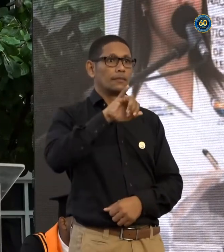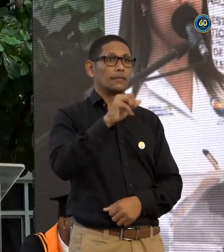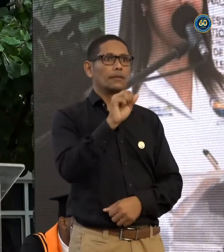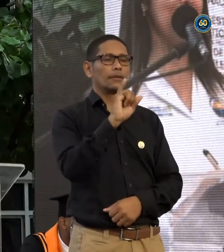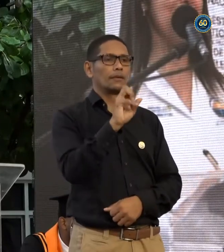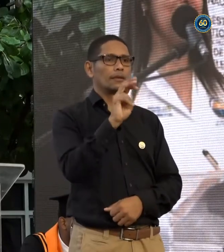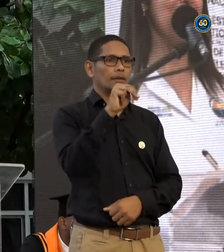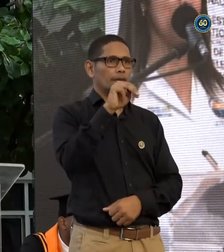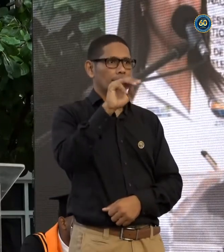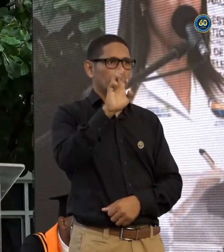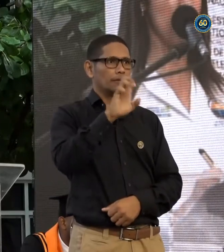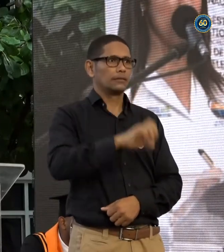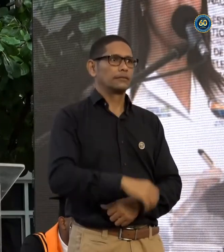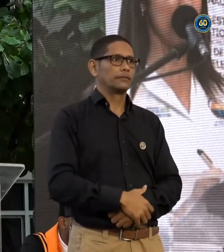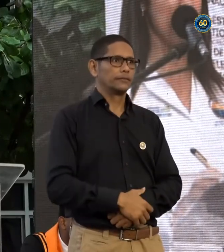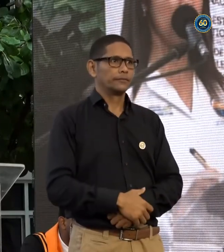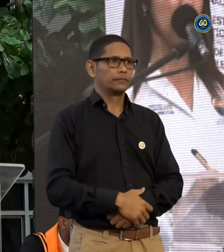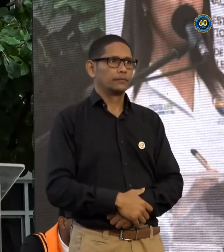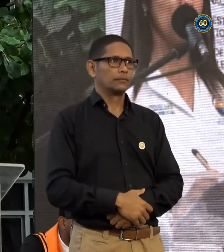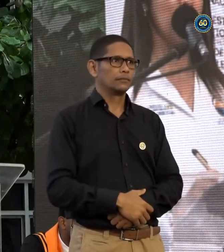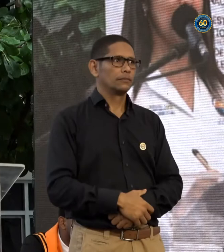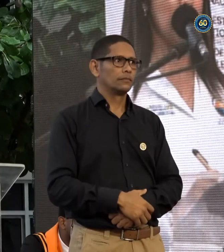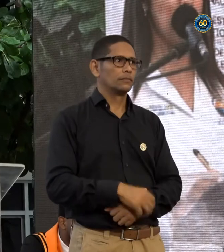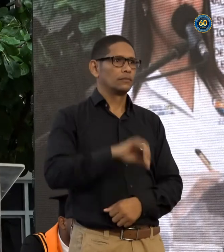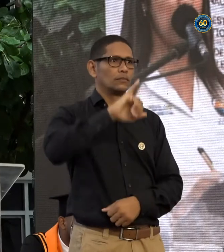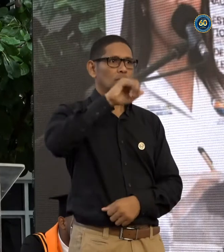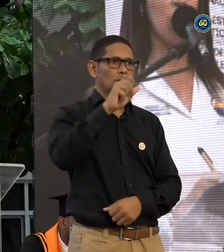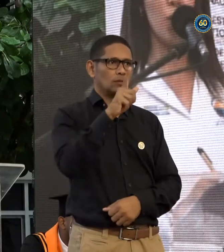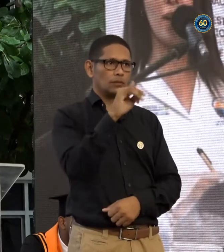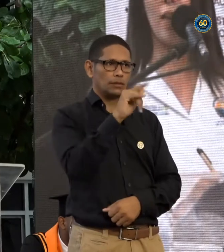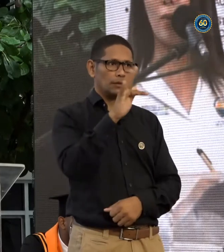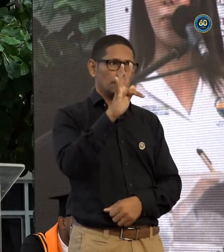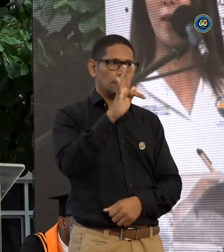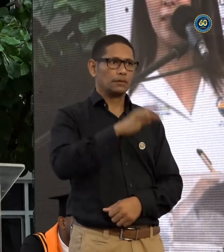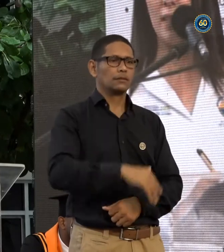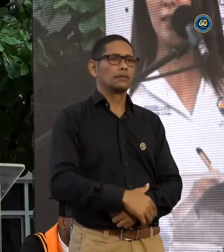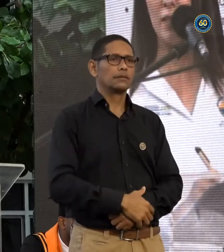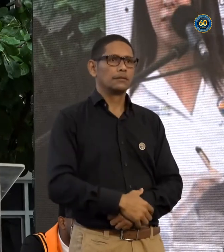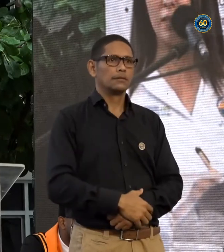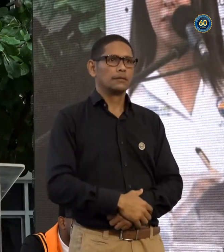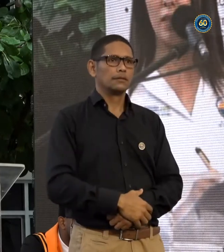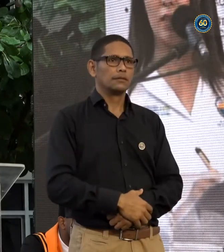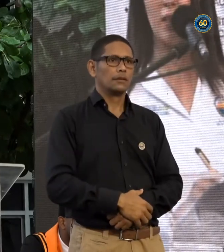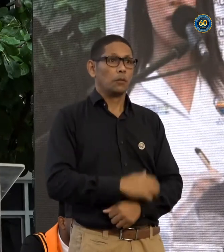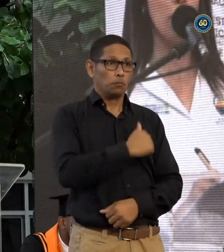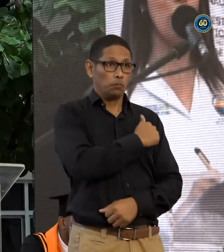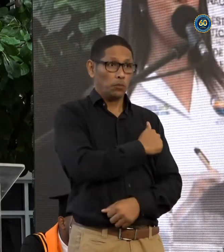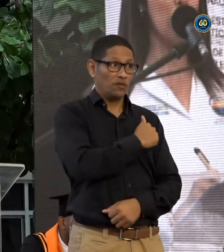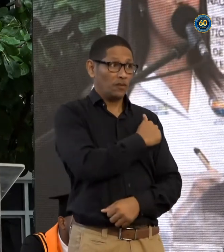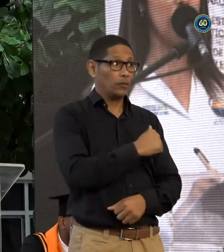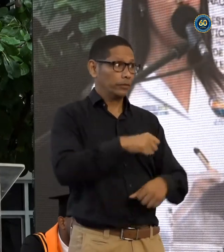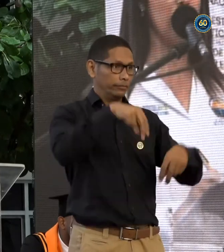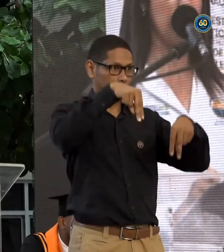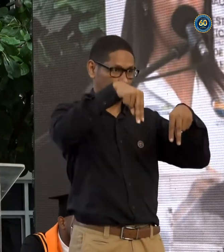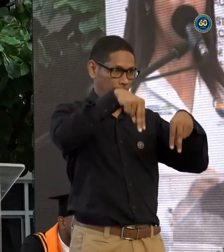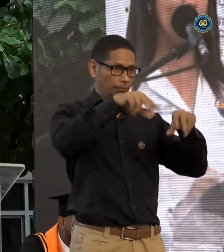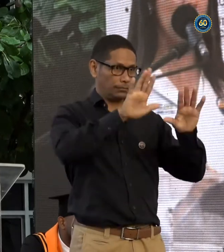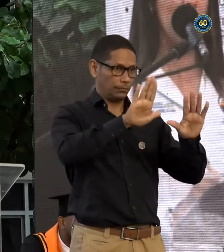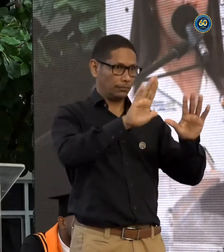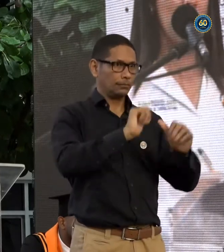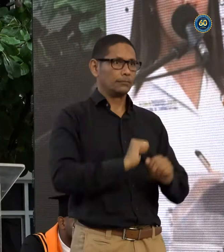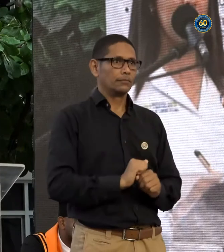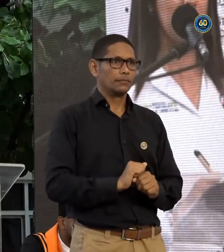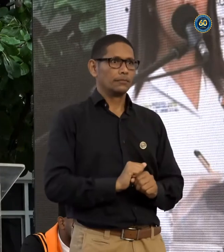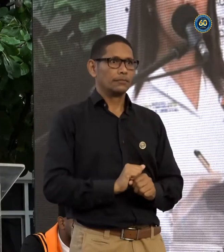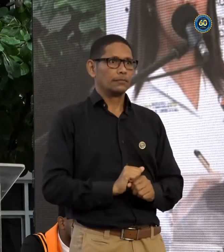Díaz Mendoza Juliette Paola Colorado Vázquez por favor se mantienen en pie que